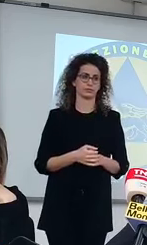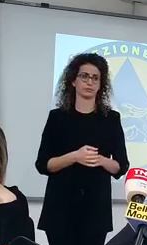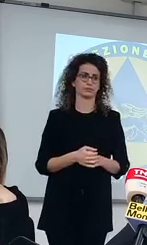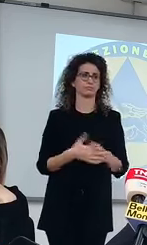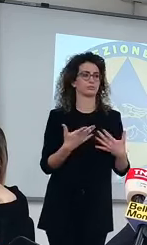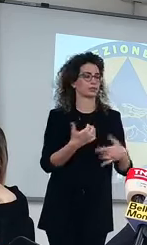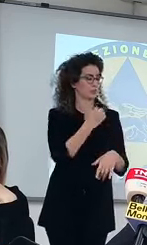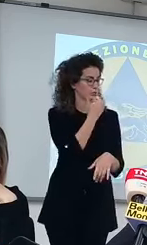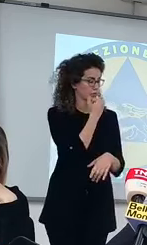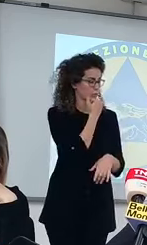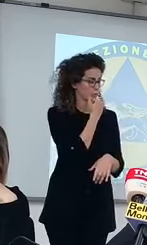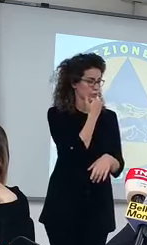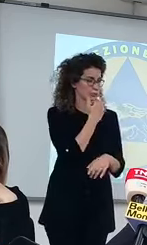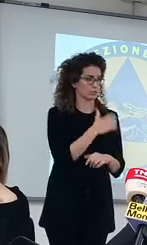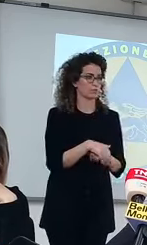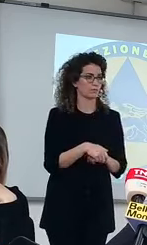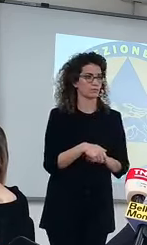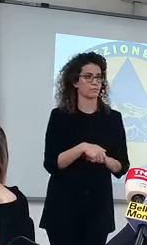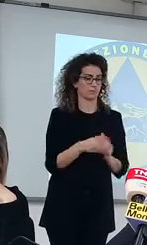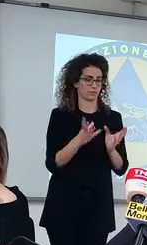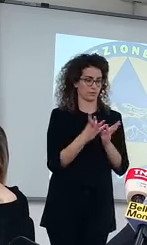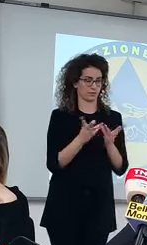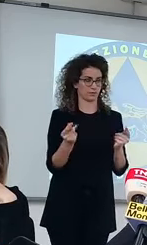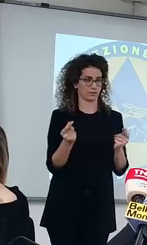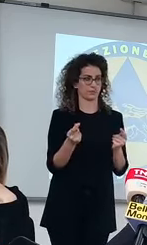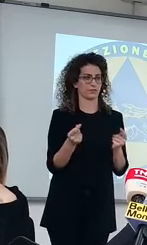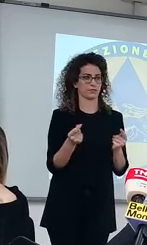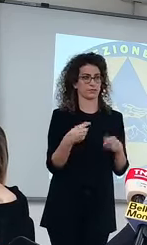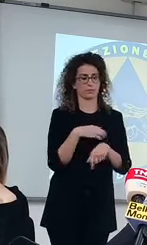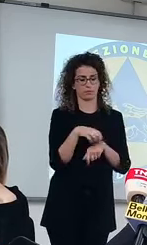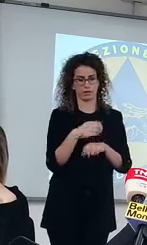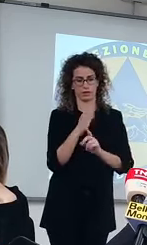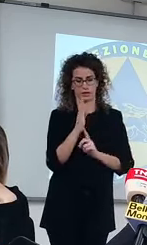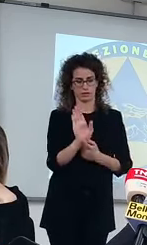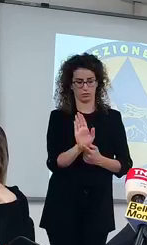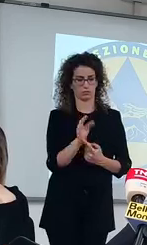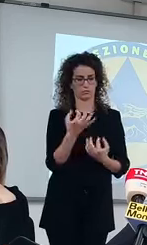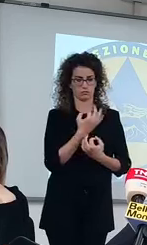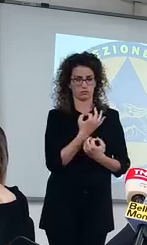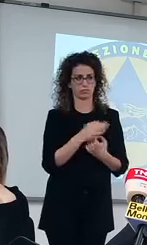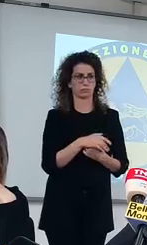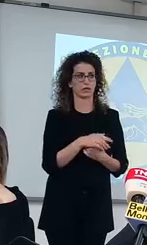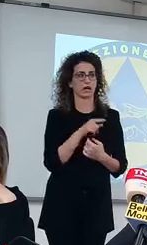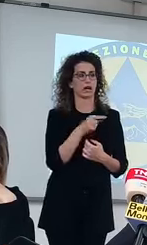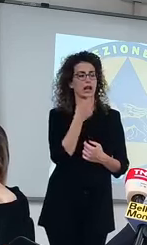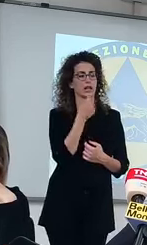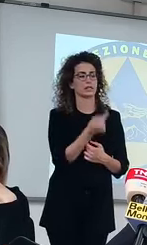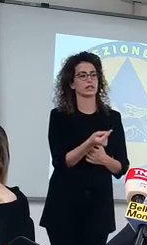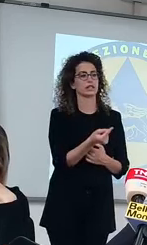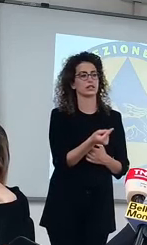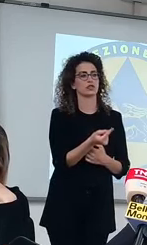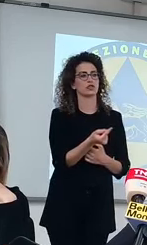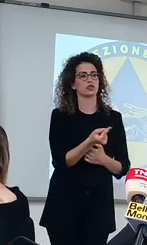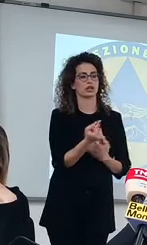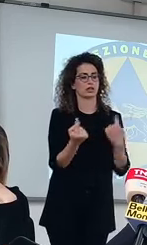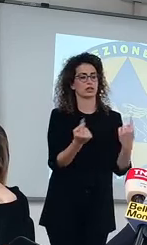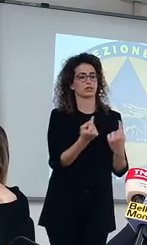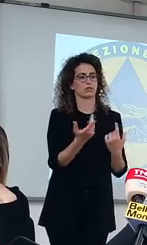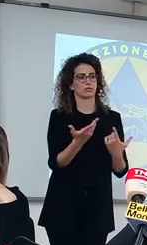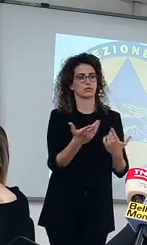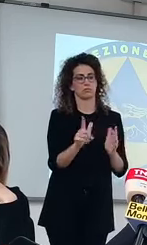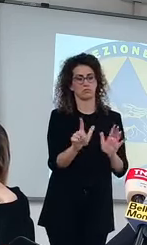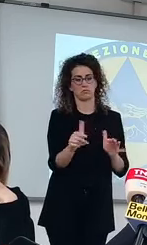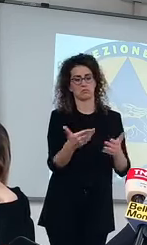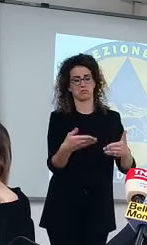Ecco, mi scusi, la soluzione la presenterà il Ministro, ma quando lei dice che la partita dovrebbe chiudersi, insomma, nel